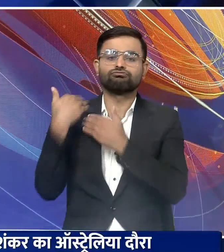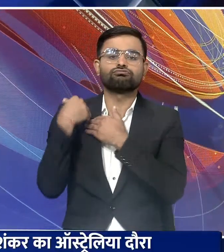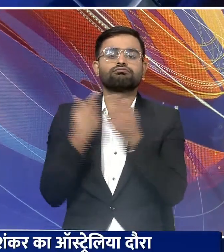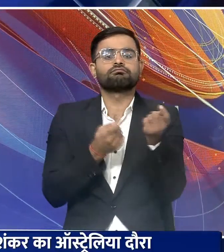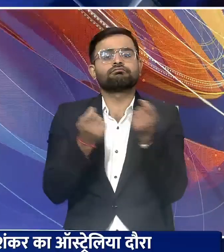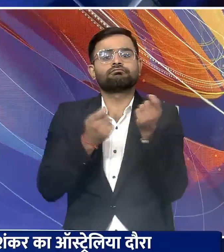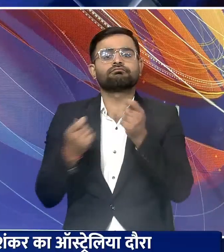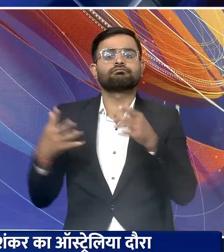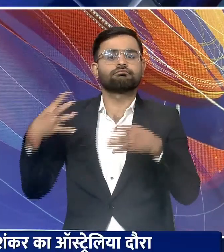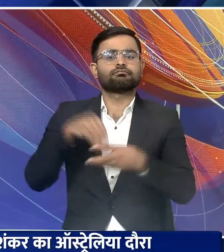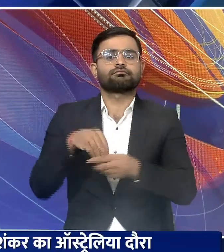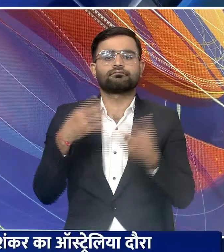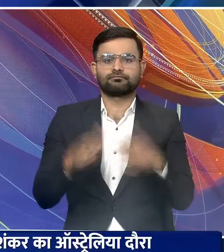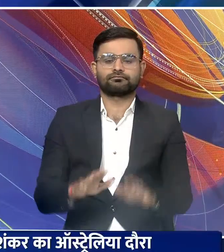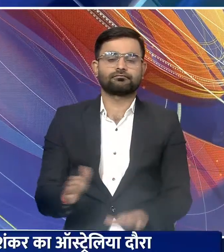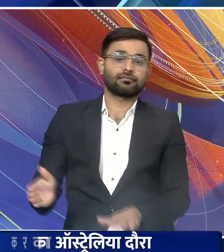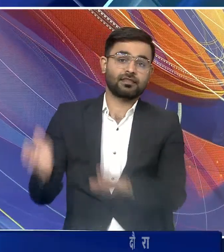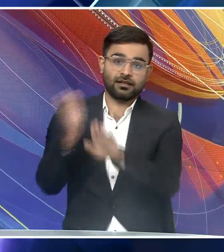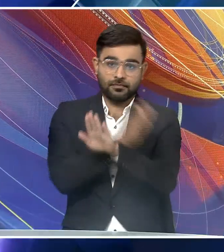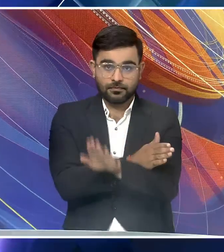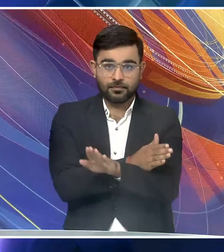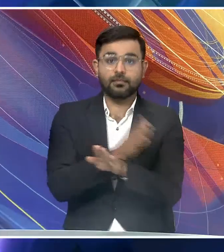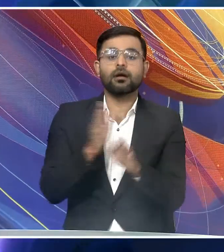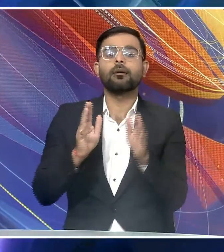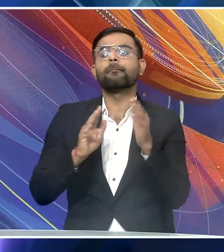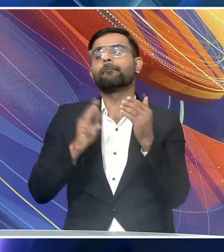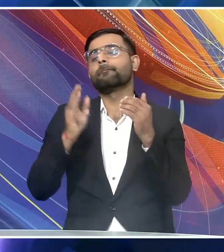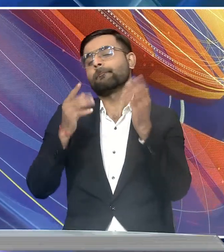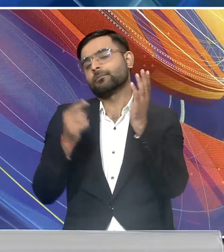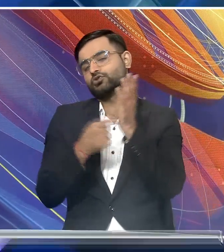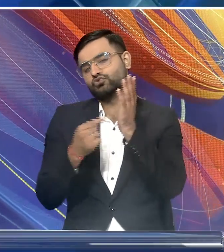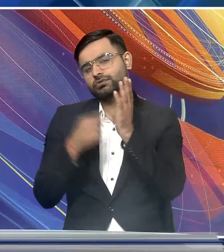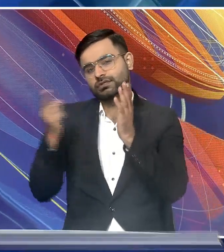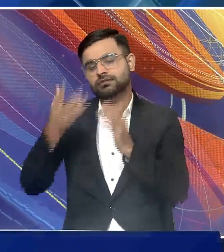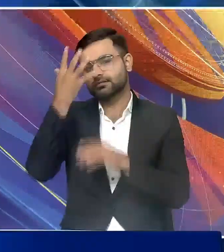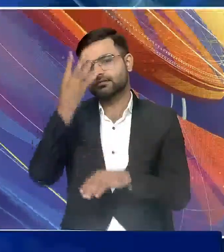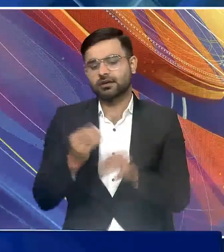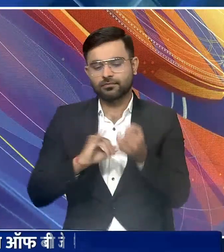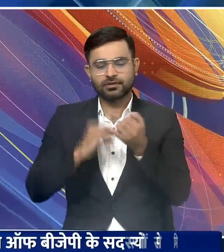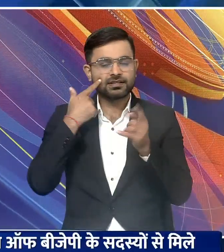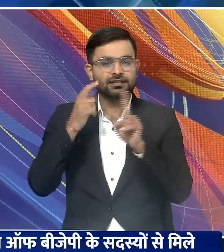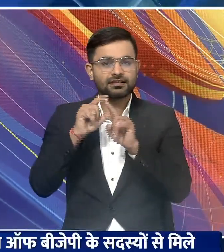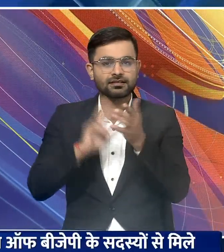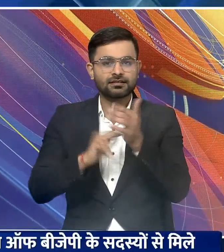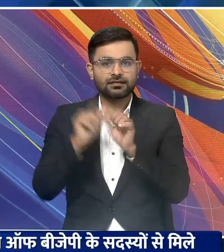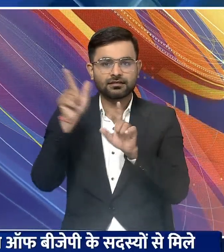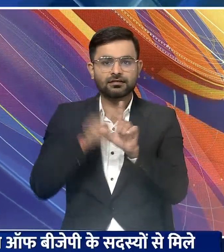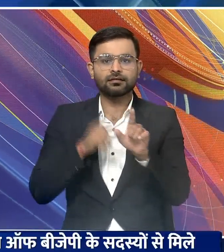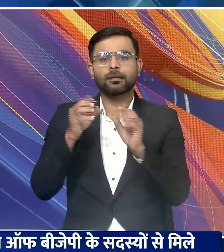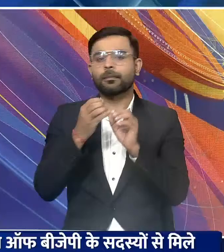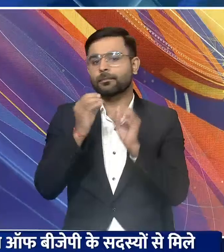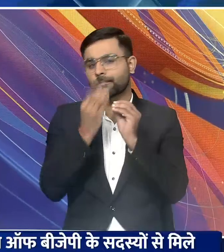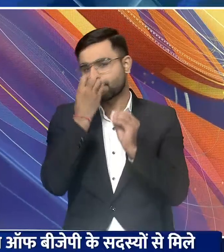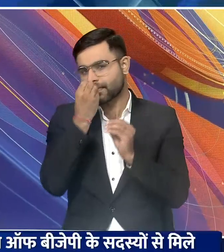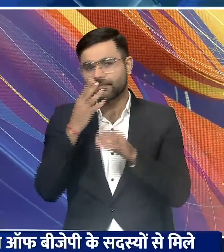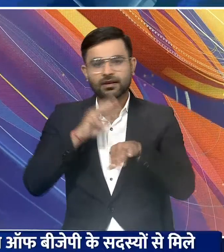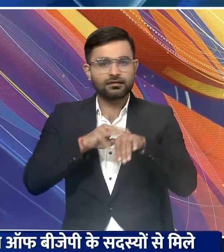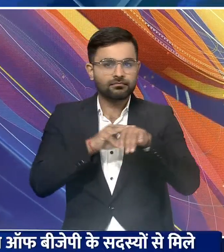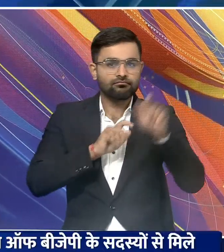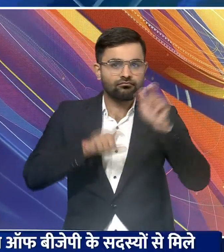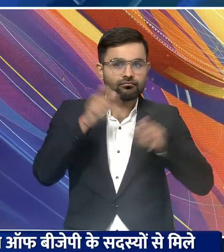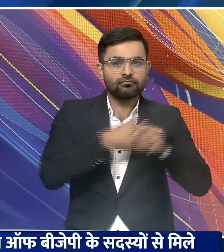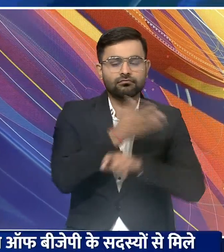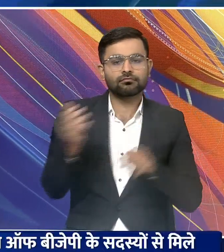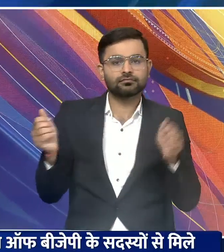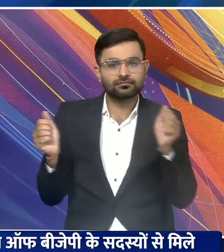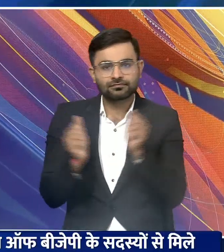भी जोर दिया। इससे पहले उन्होंने मंगलवार शाम सिडनी में ओवरसीज फ्रेंड्स ऑफ बीजेपी के जो सदस्य हैं,